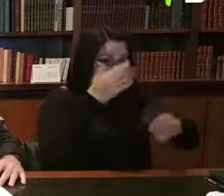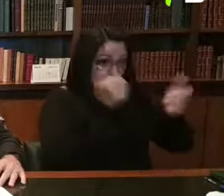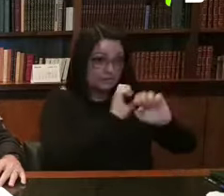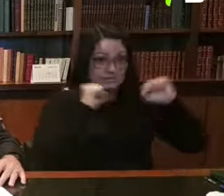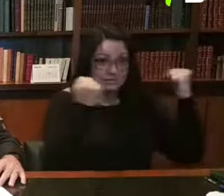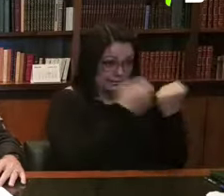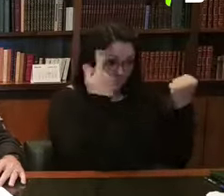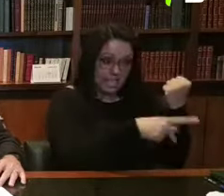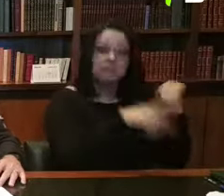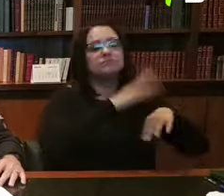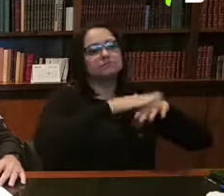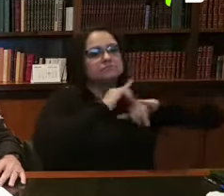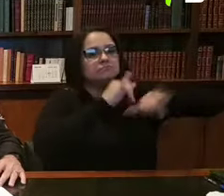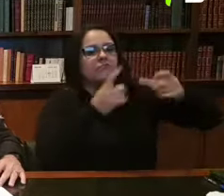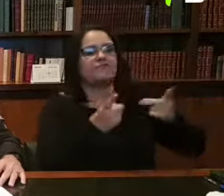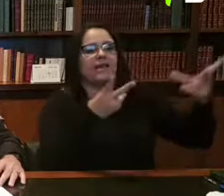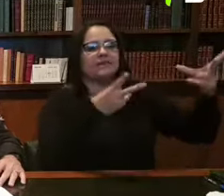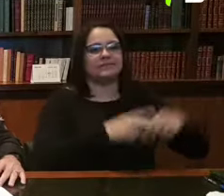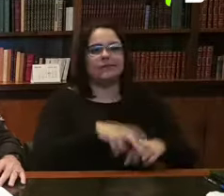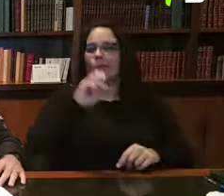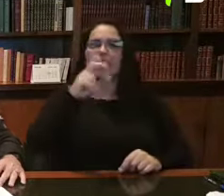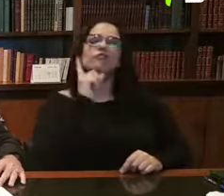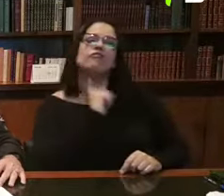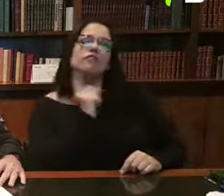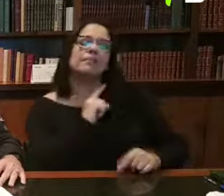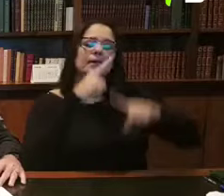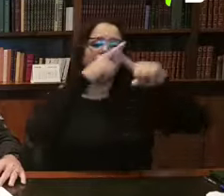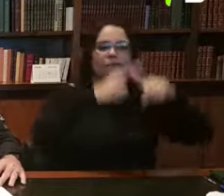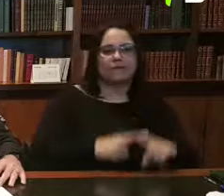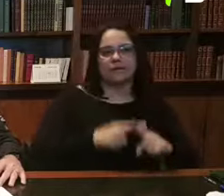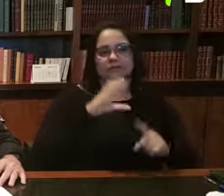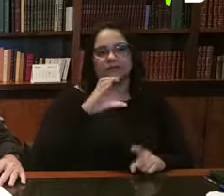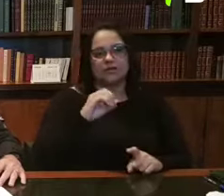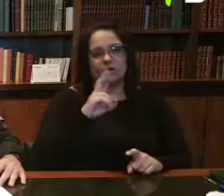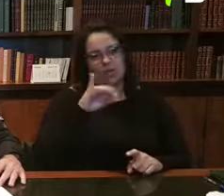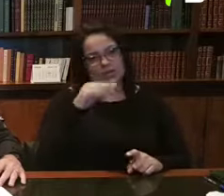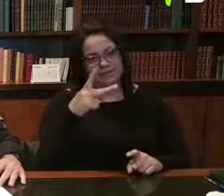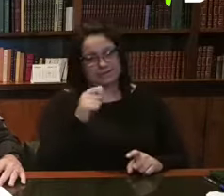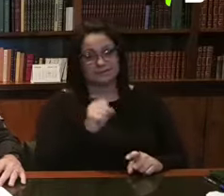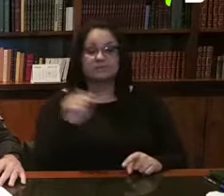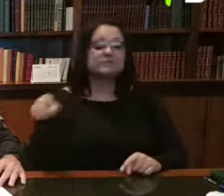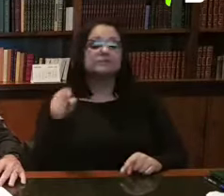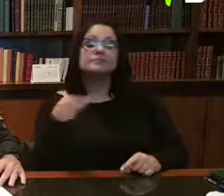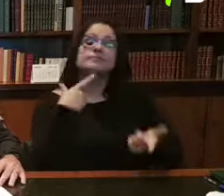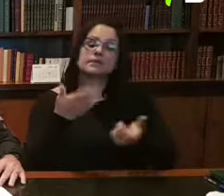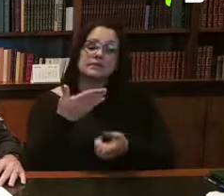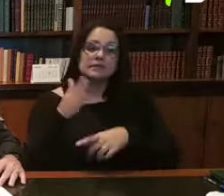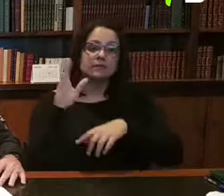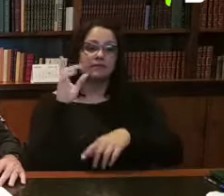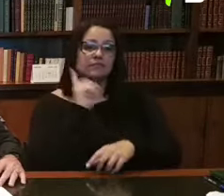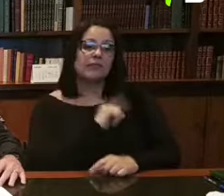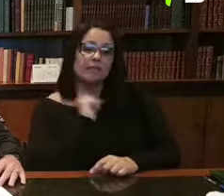entender que eu não vende para ninguém tá flamengo e corinthians tá o flamengo é que vai decidir para qual televisão